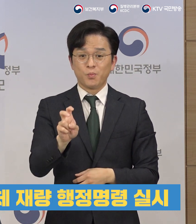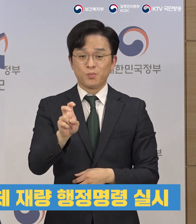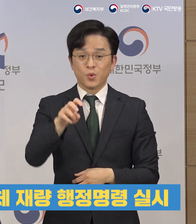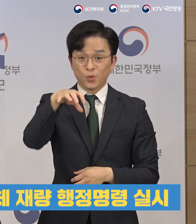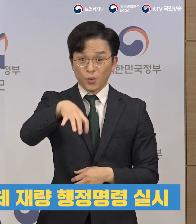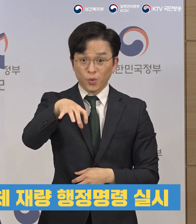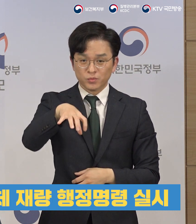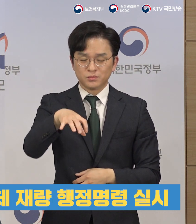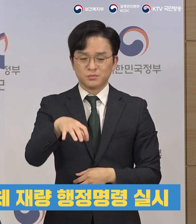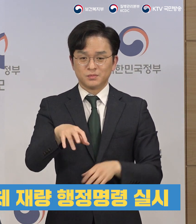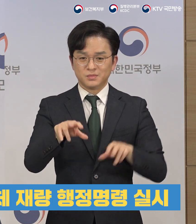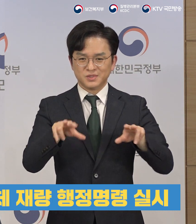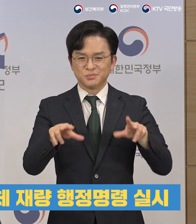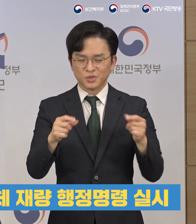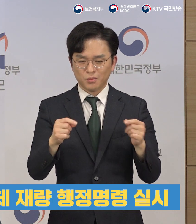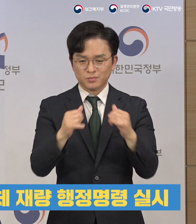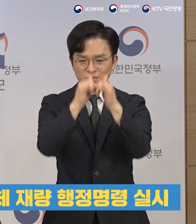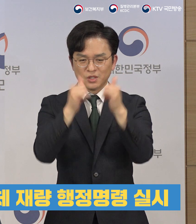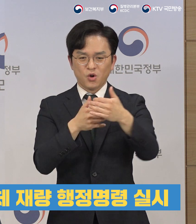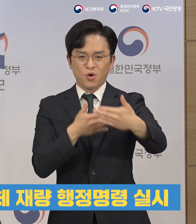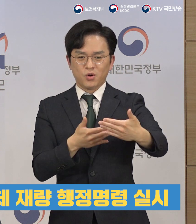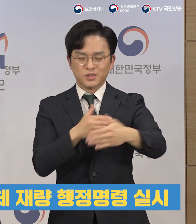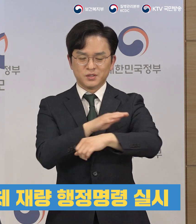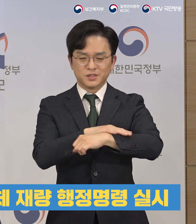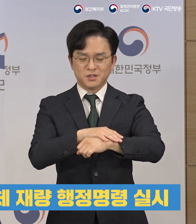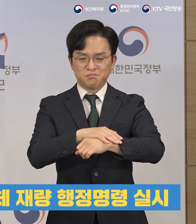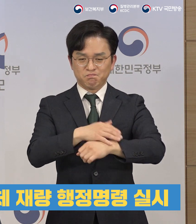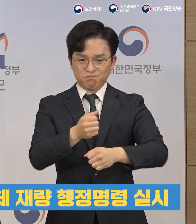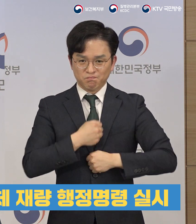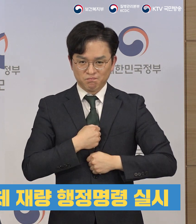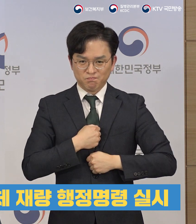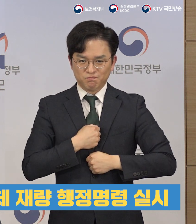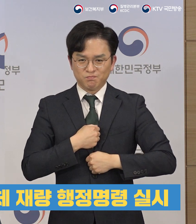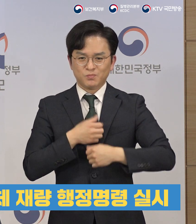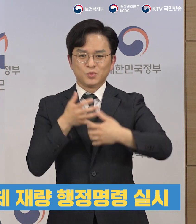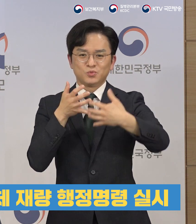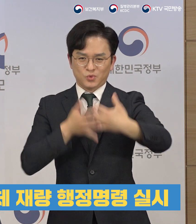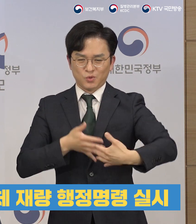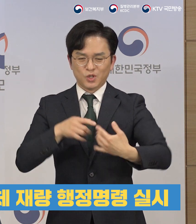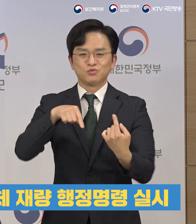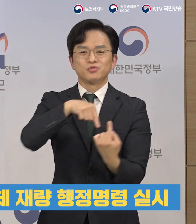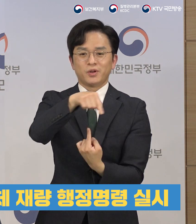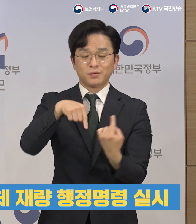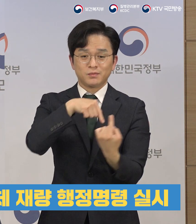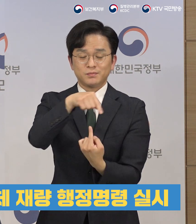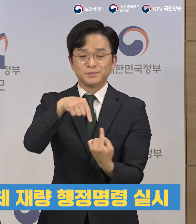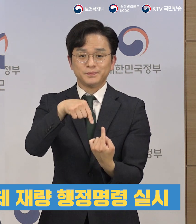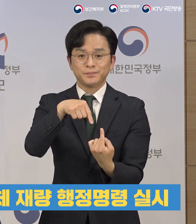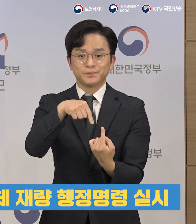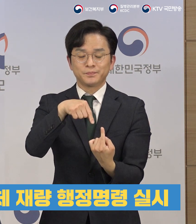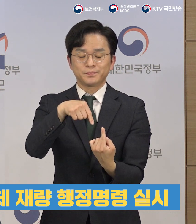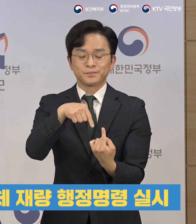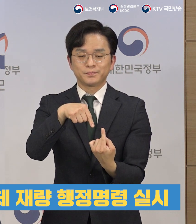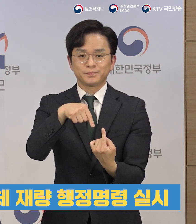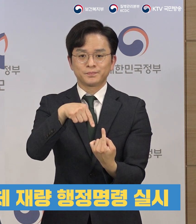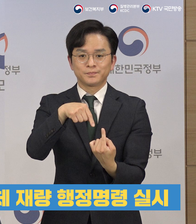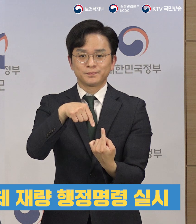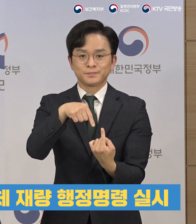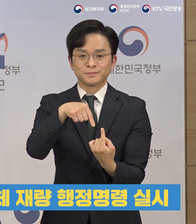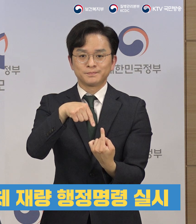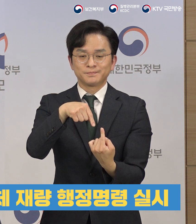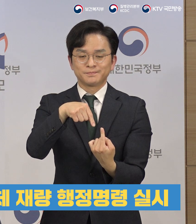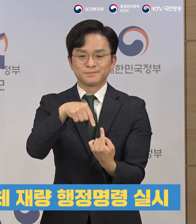시술과 체육시설 하관 유용 시술 등 고위험 시설에 대해서는 방역 수 측을 준수하며 운영을